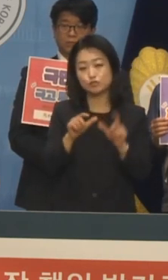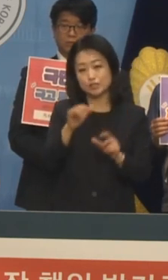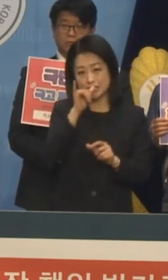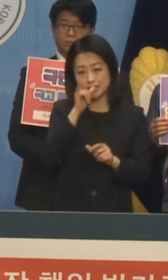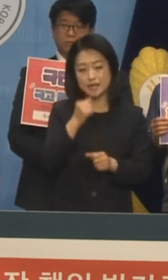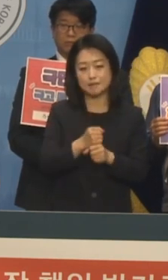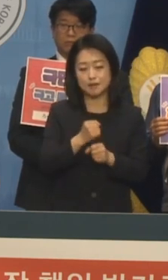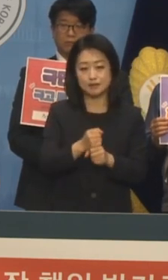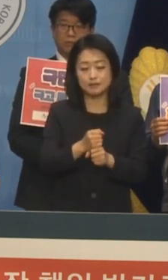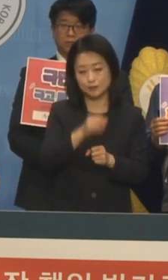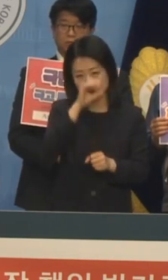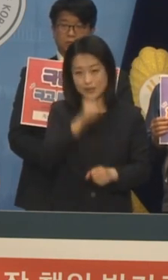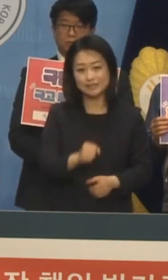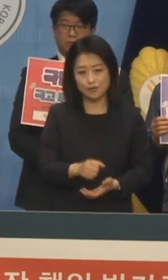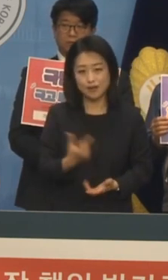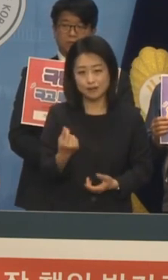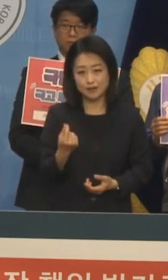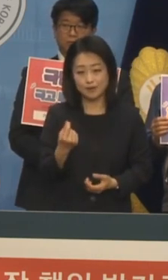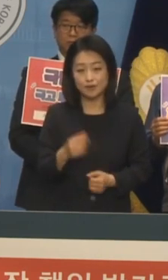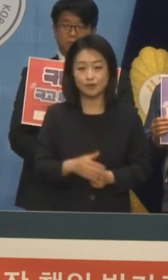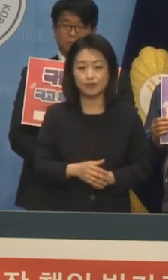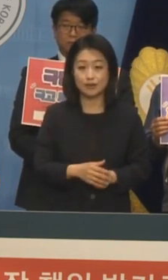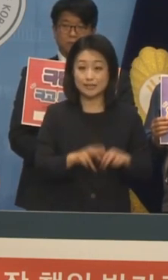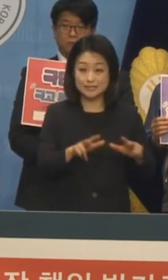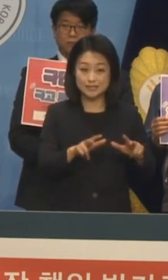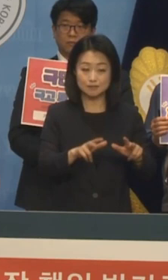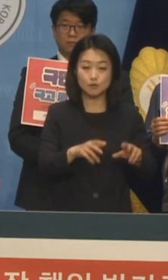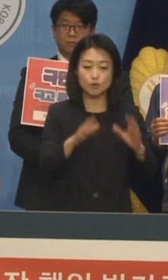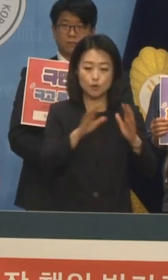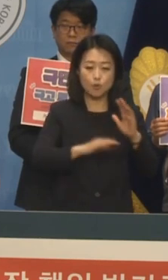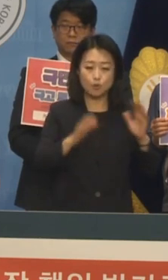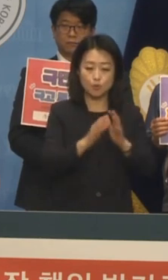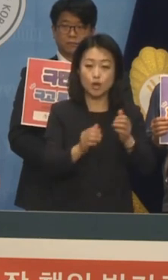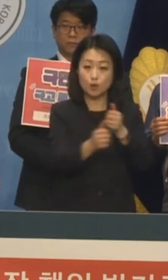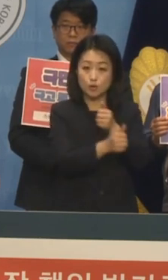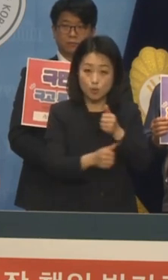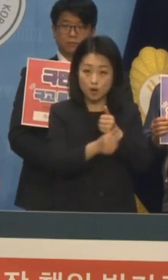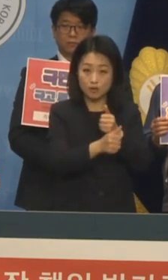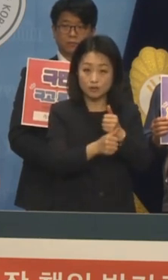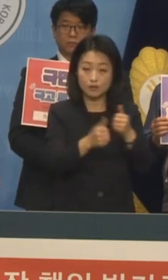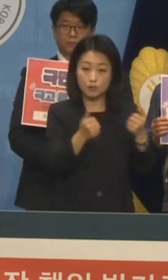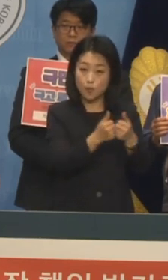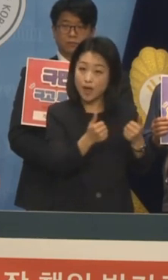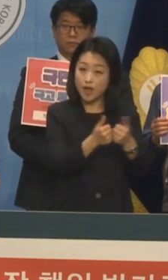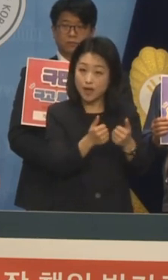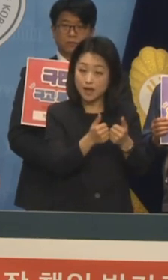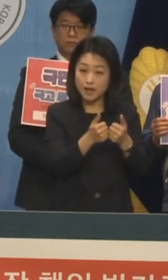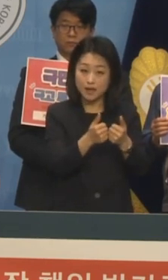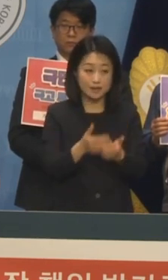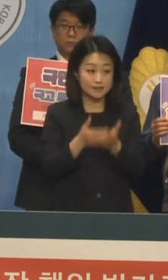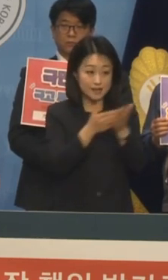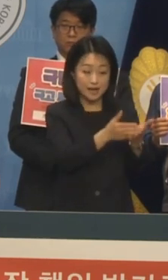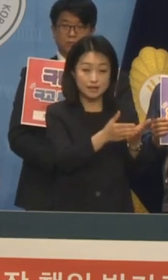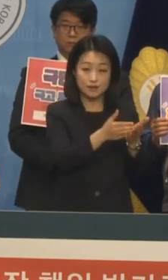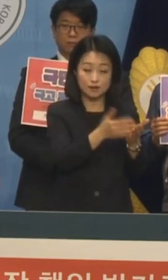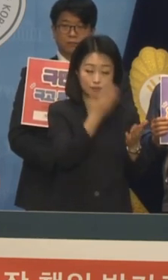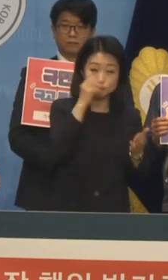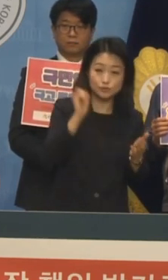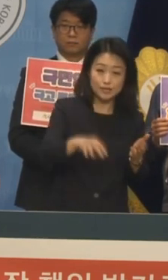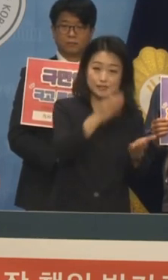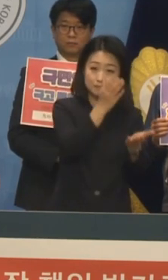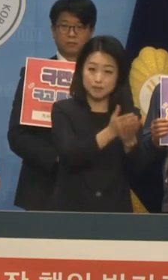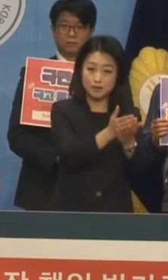있도록 했었어야 됩니다. 무산 용납되지 않습니다. 분명히 말씀드립니다. 국민이 분노하고 있습니다.